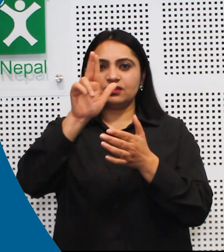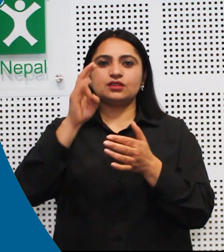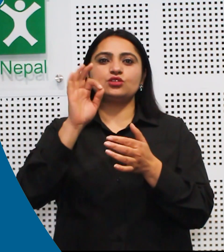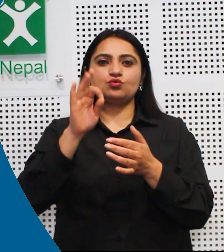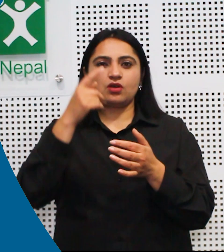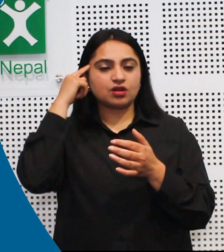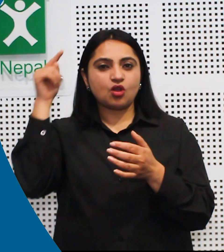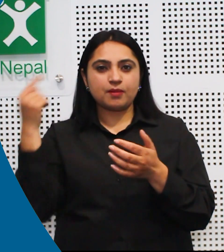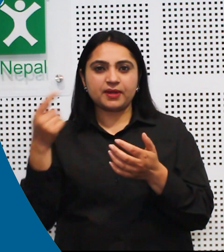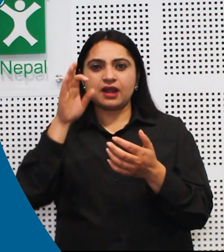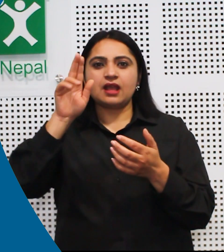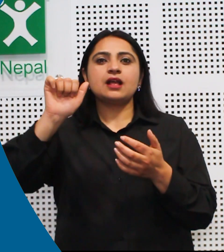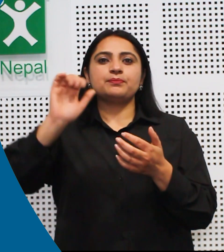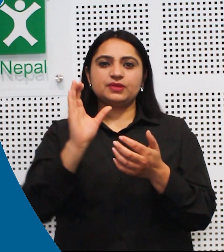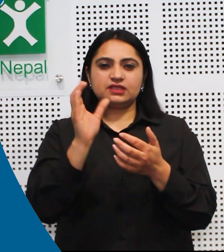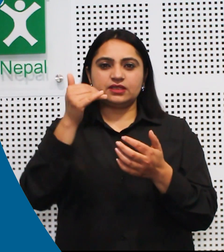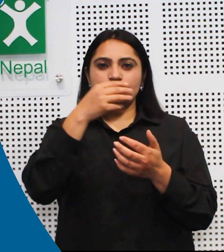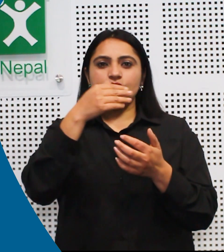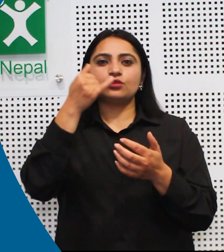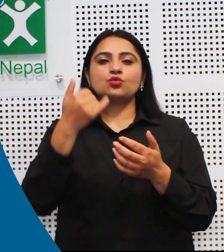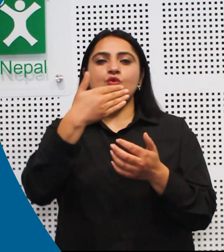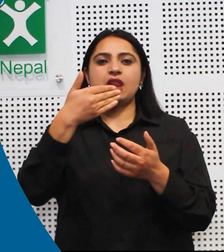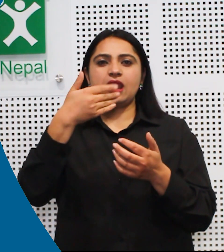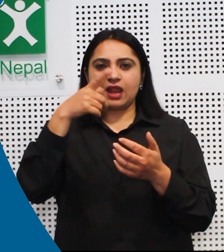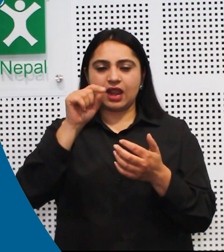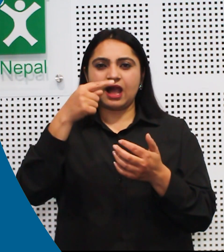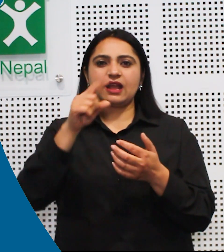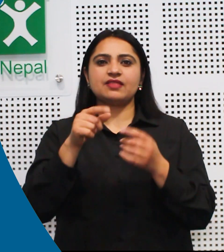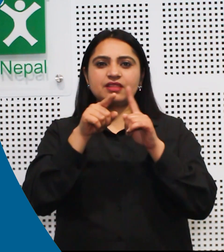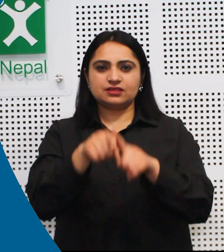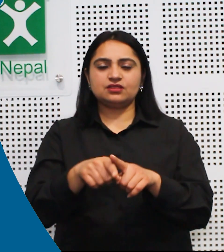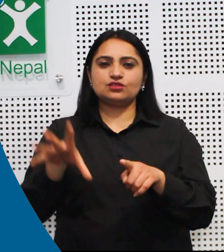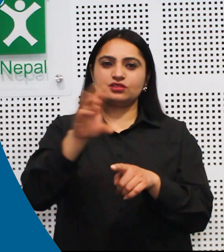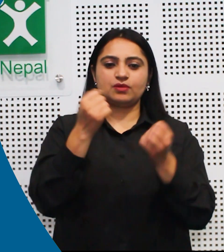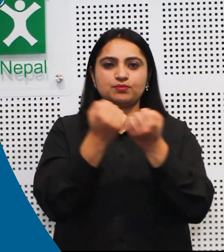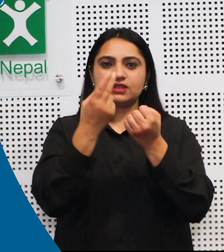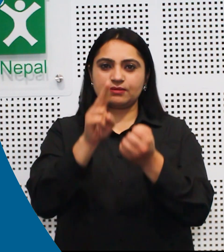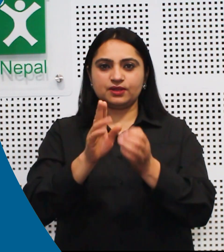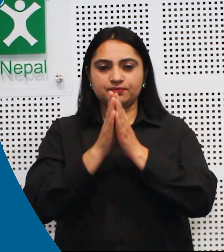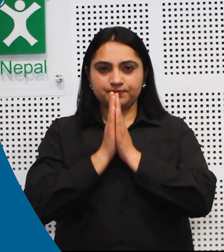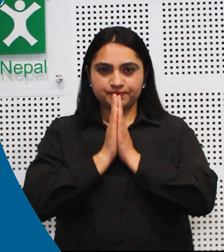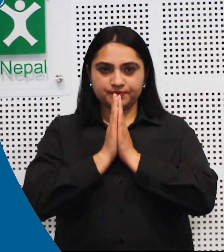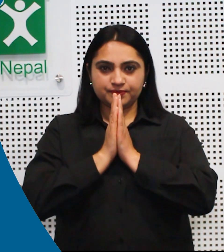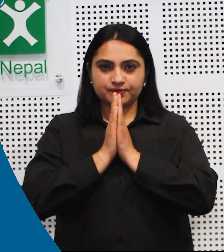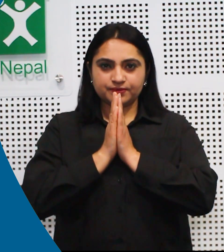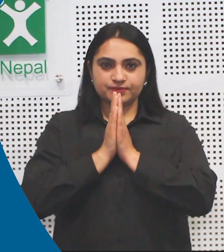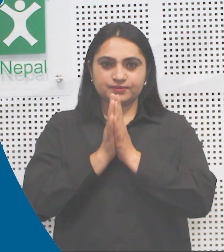ढेङ्गा, विजय बौडेल, तोलाकान्ता बगाले, राजु पोखेल सहित हामी सबै विदा भयौं। नमस्कार।